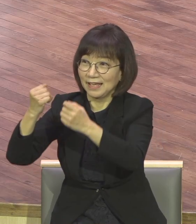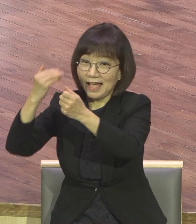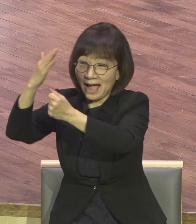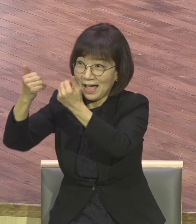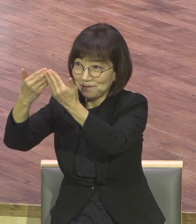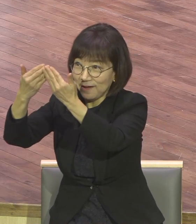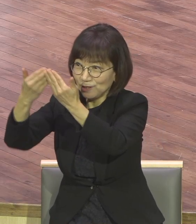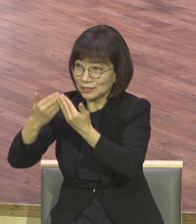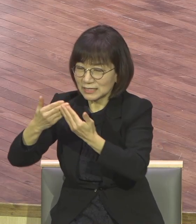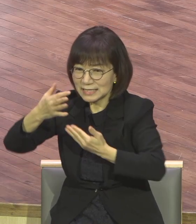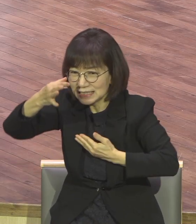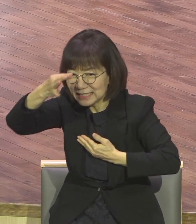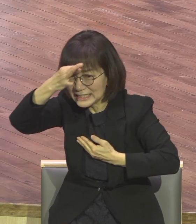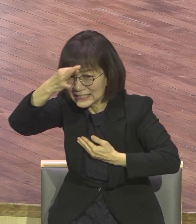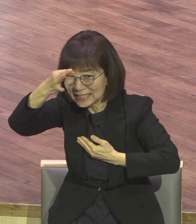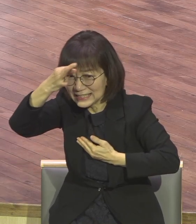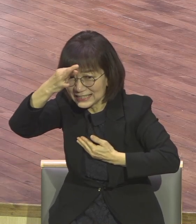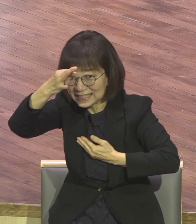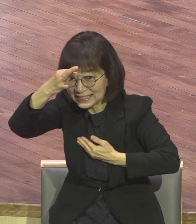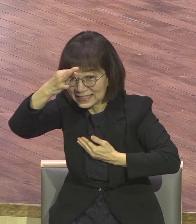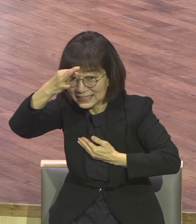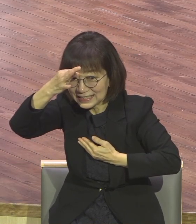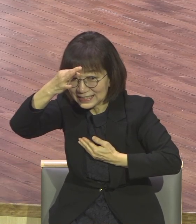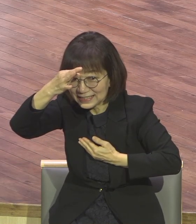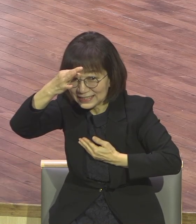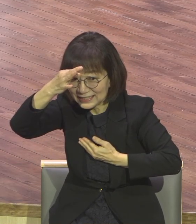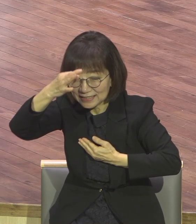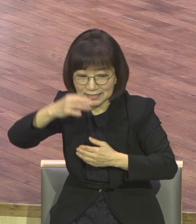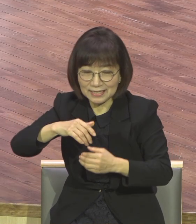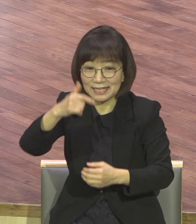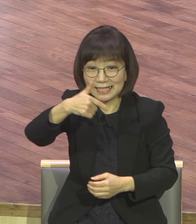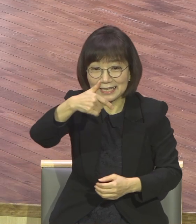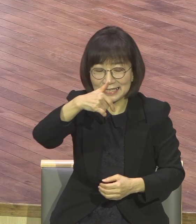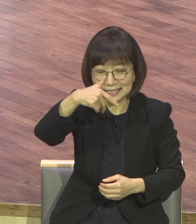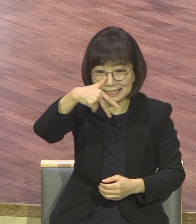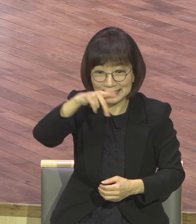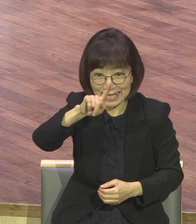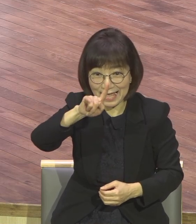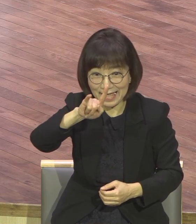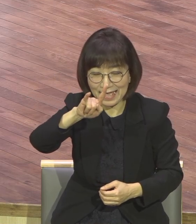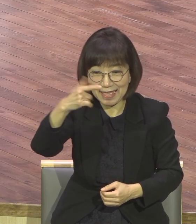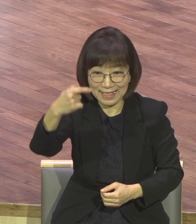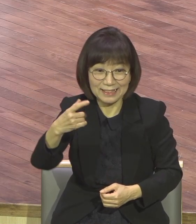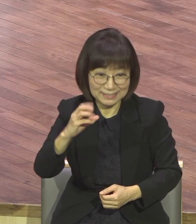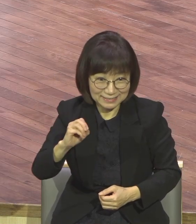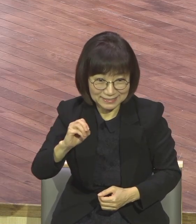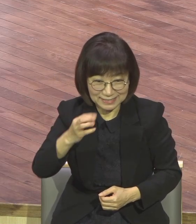헤븐리 탤런트, 하나님이 나에게 주신 재능,